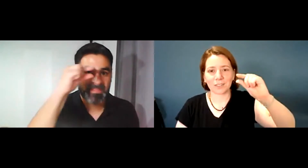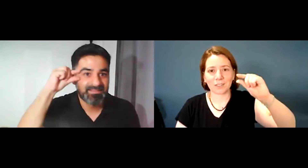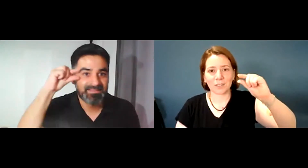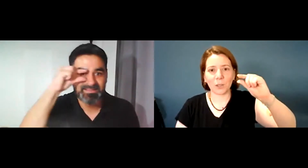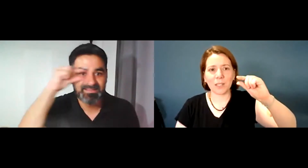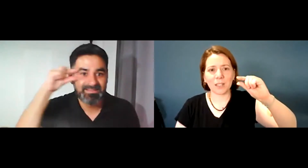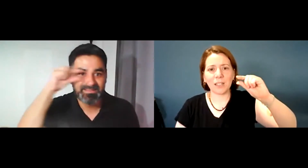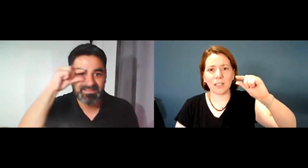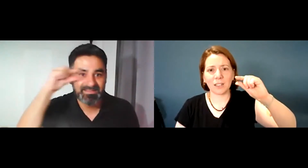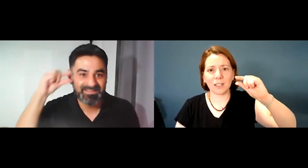¿Lo ves, Ali?